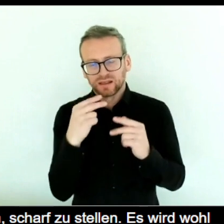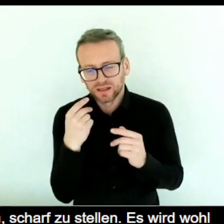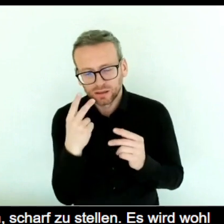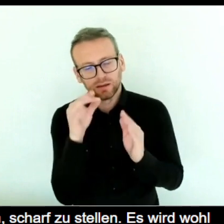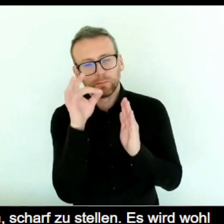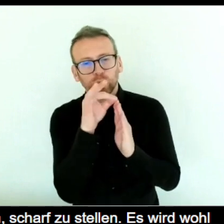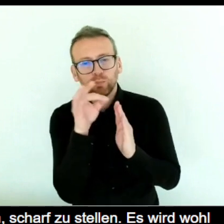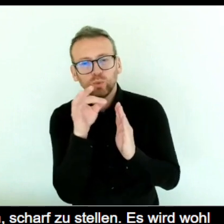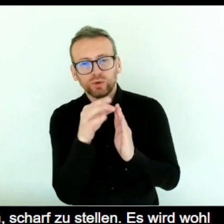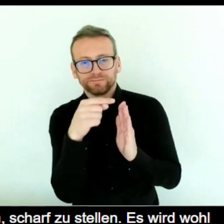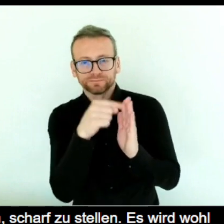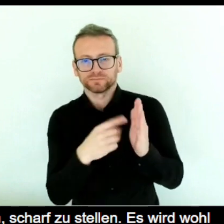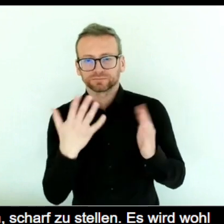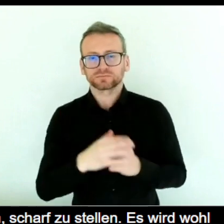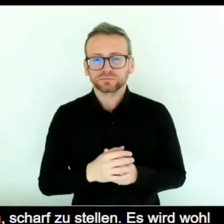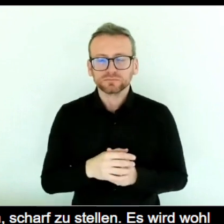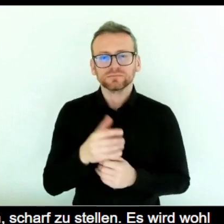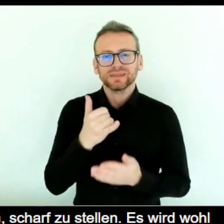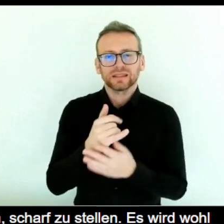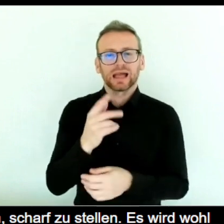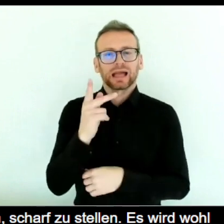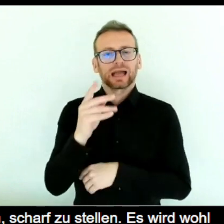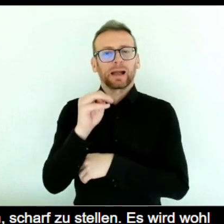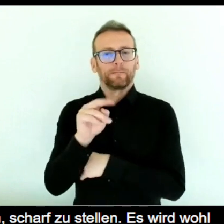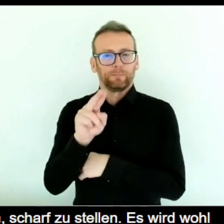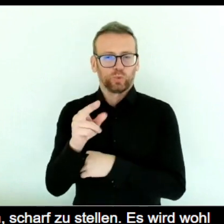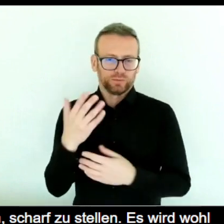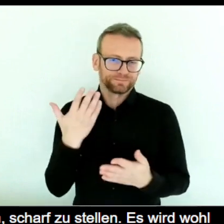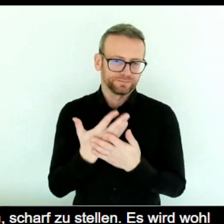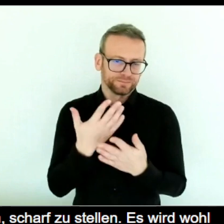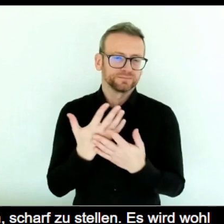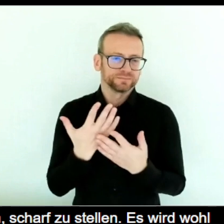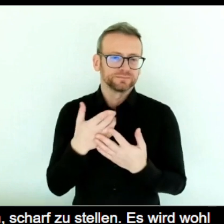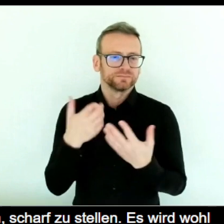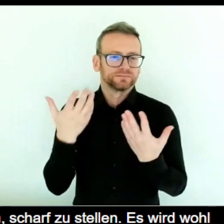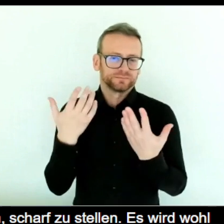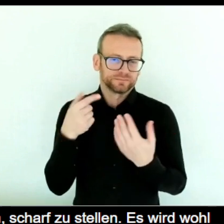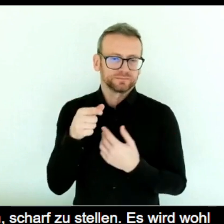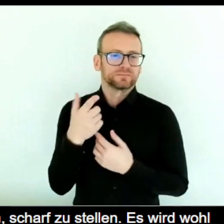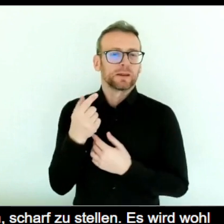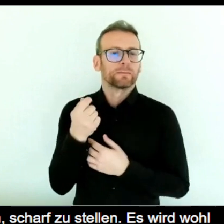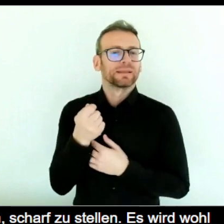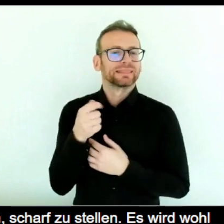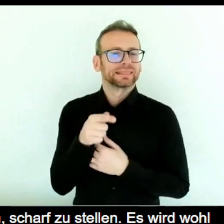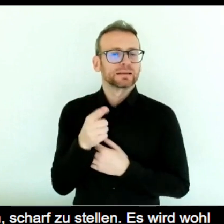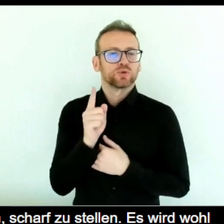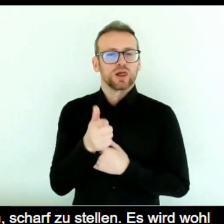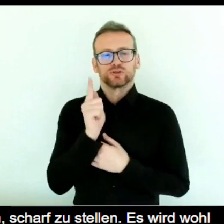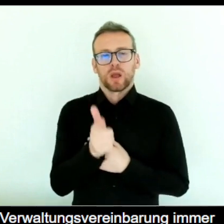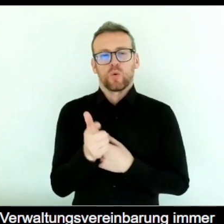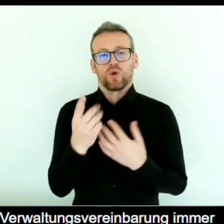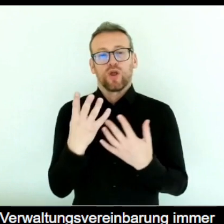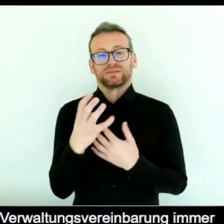uns einen Zuschuss. Und zwar dann, wenn sein Energiepreis 2023 im Vergleich zu